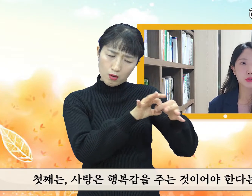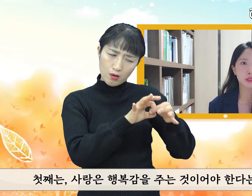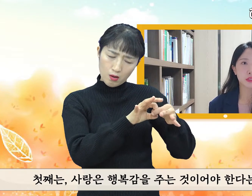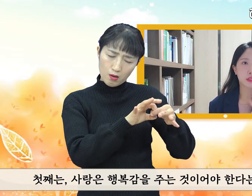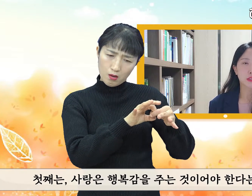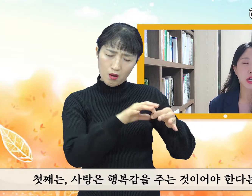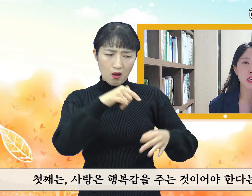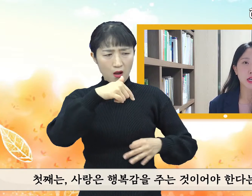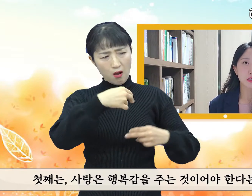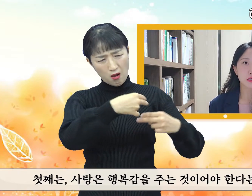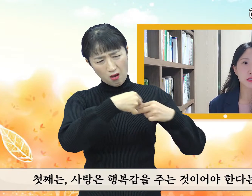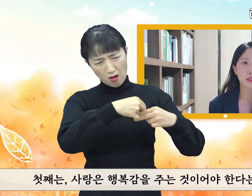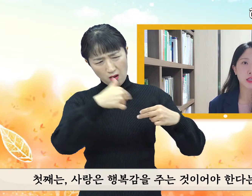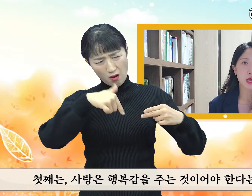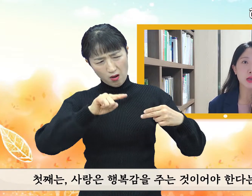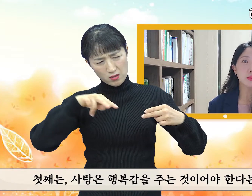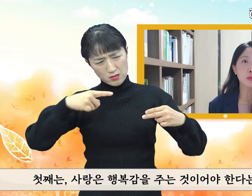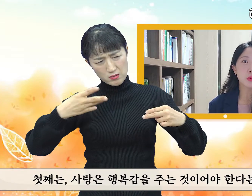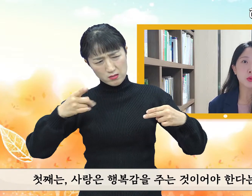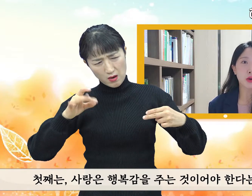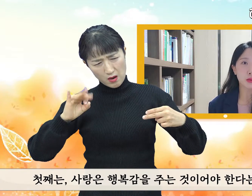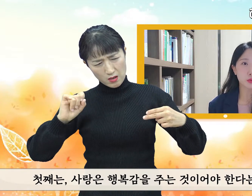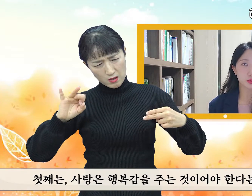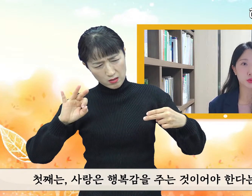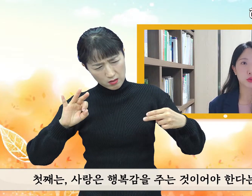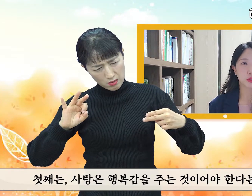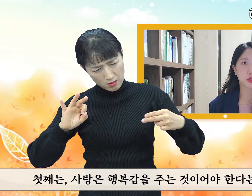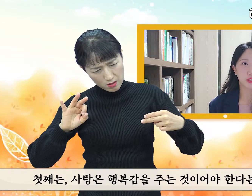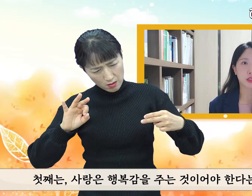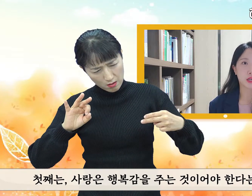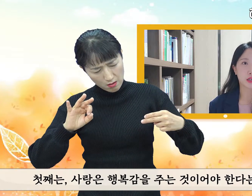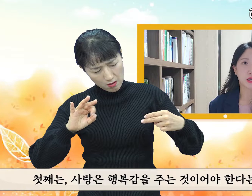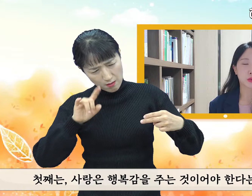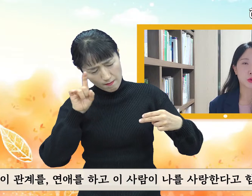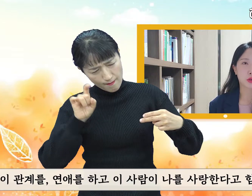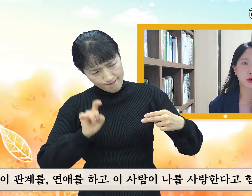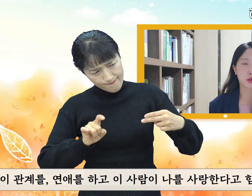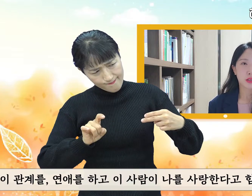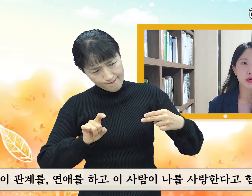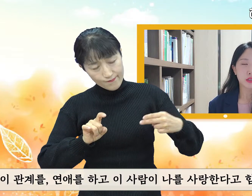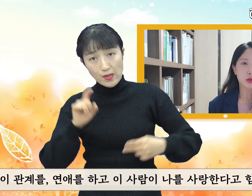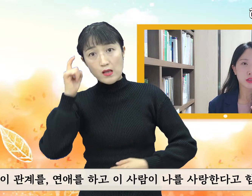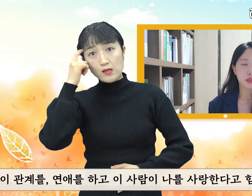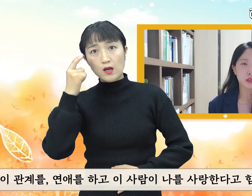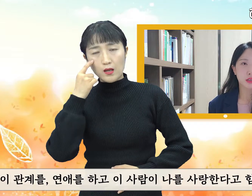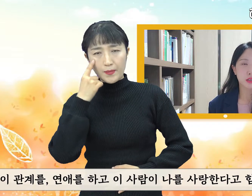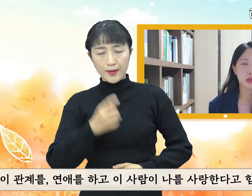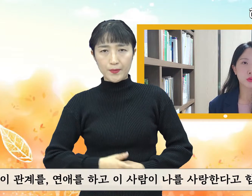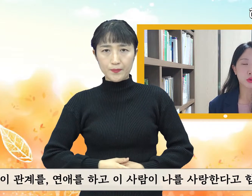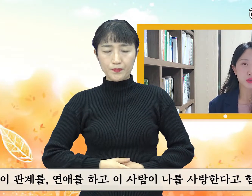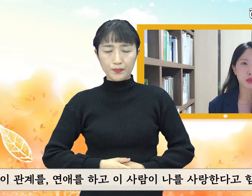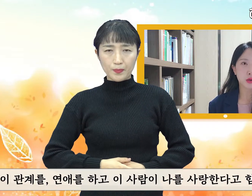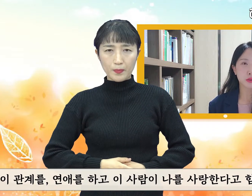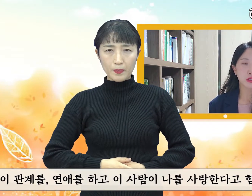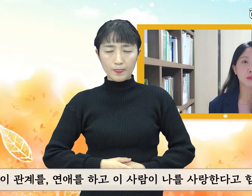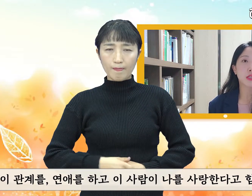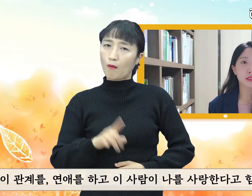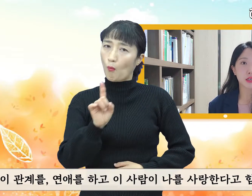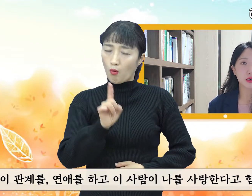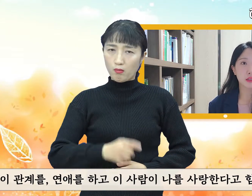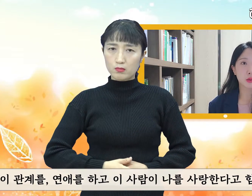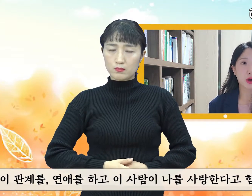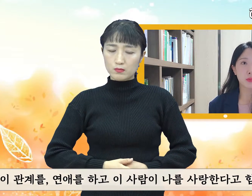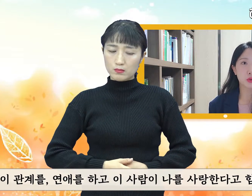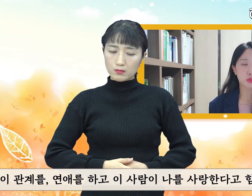첫 번째는 사랑은 행복감을 주는 것이어야 된다라는 거예요. 내가 이 관계를 하고 연애를 하고 이 사람은